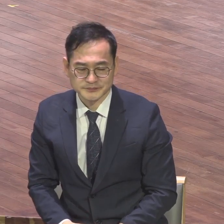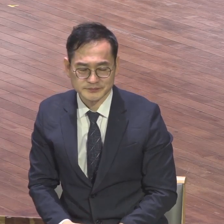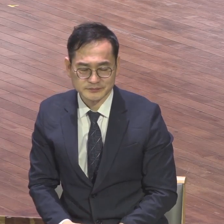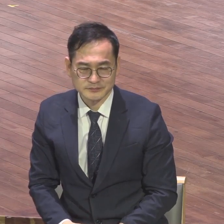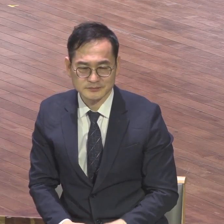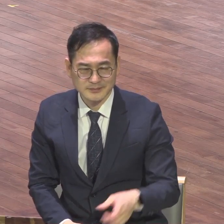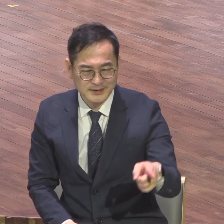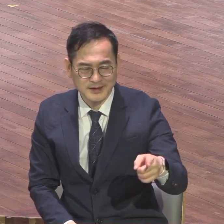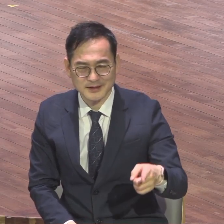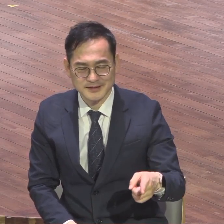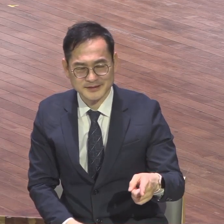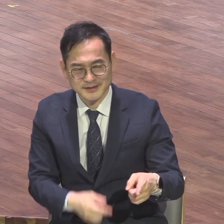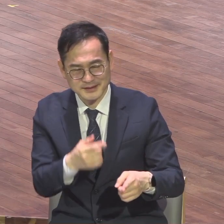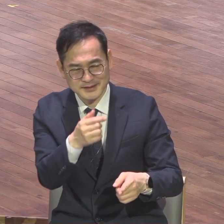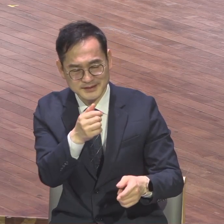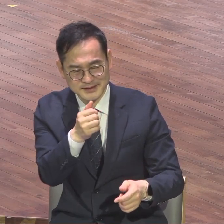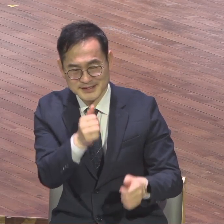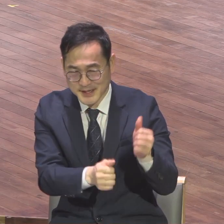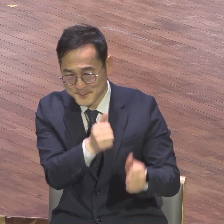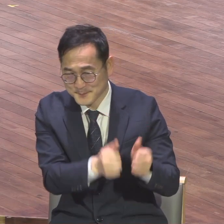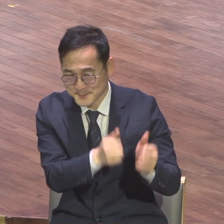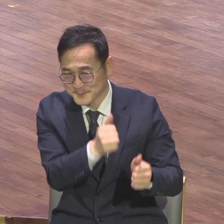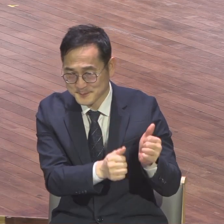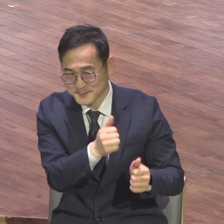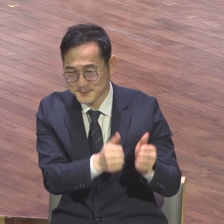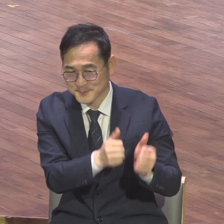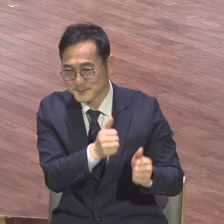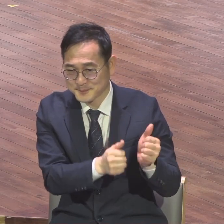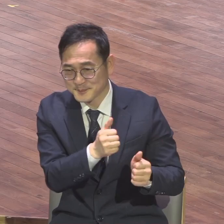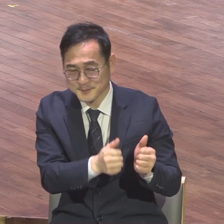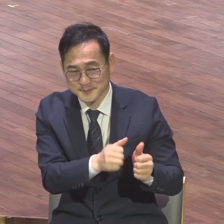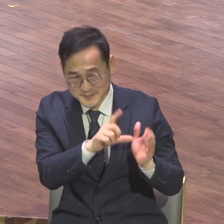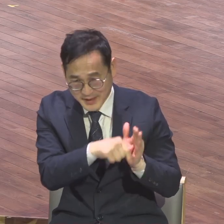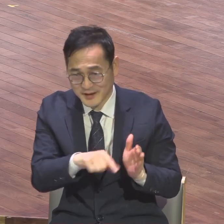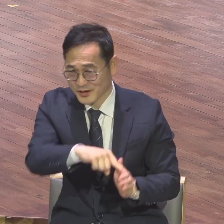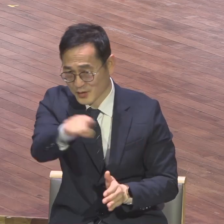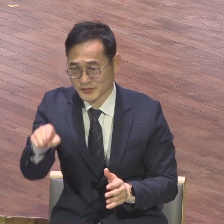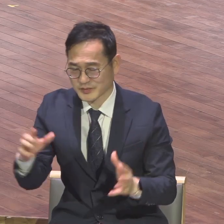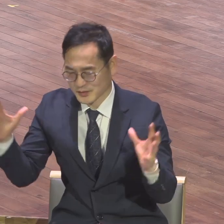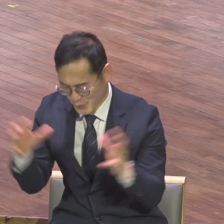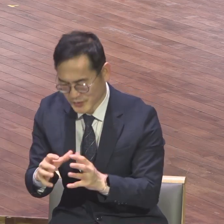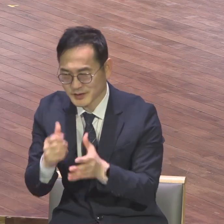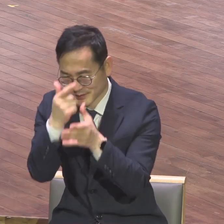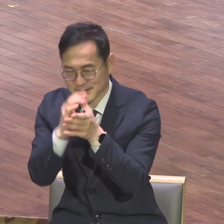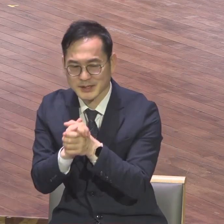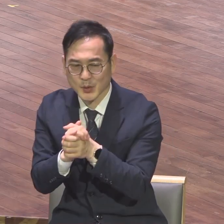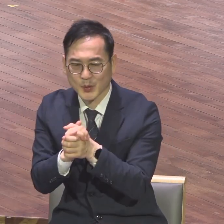같이 나와서 함께 교육자하고 같이 기도하는 시간 가시기 바랍니다. 기도하세요.